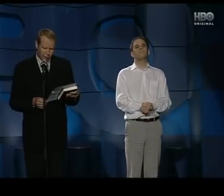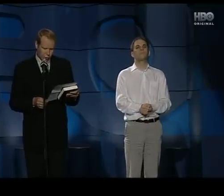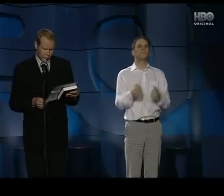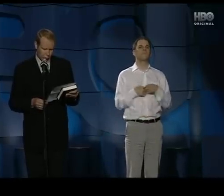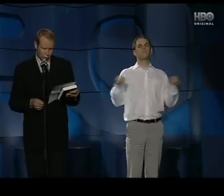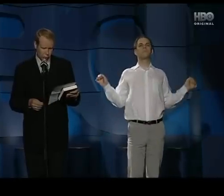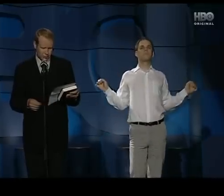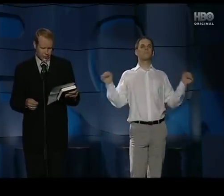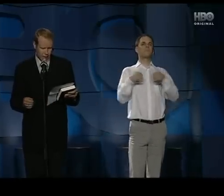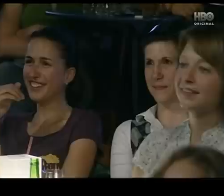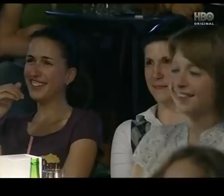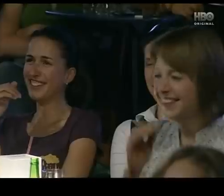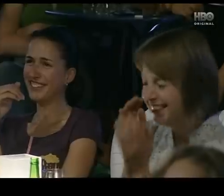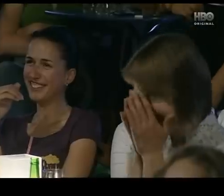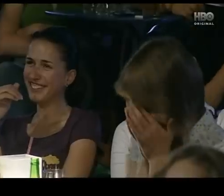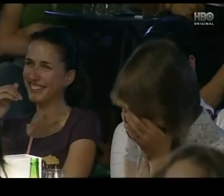Ivetu Bartošovou,